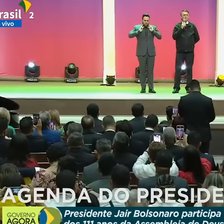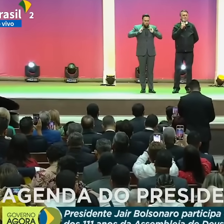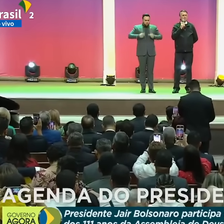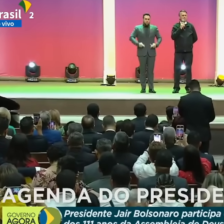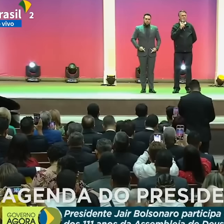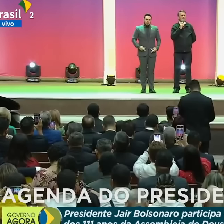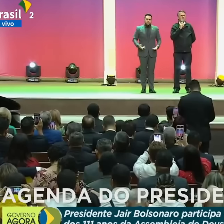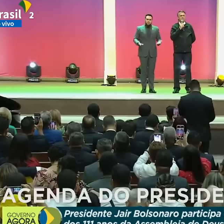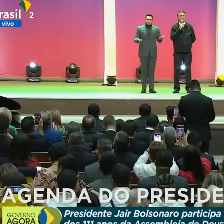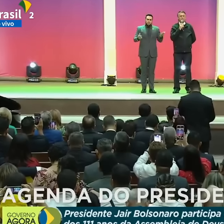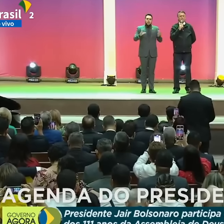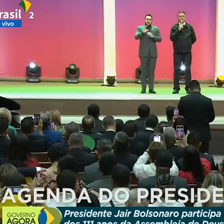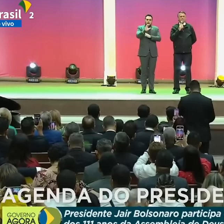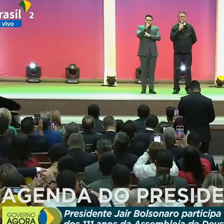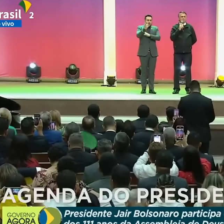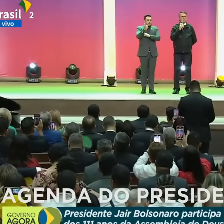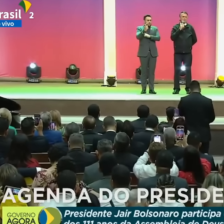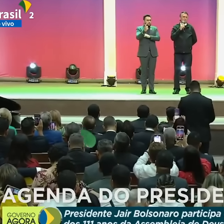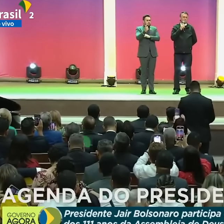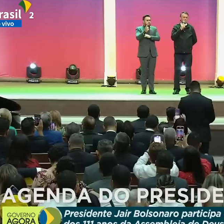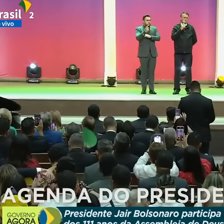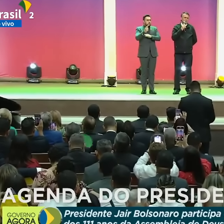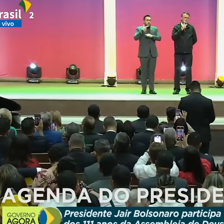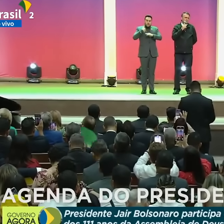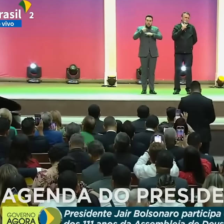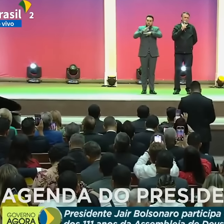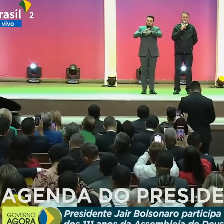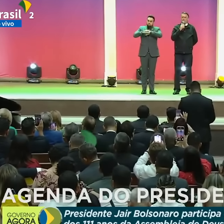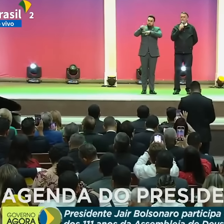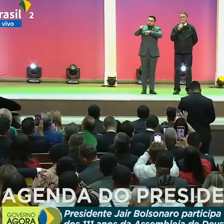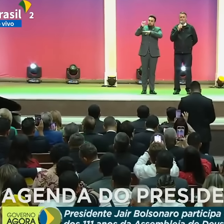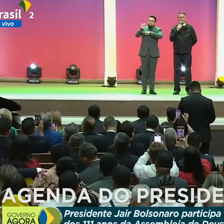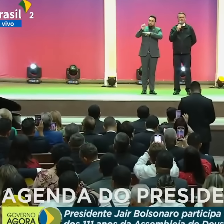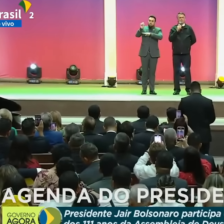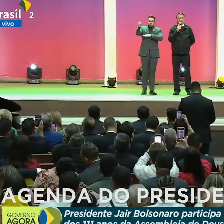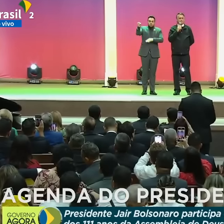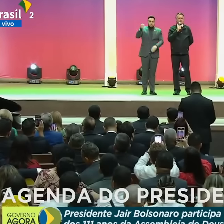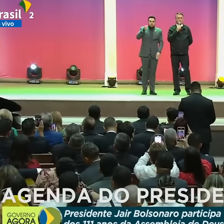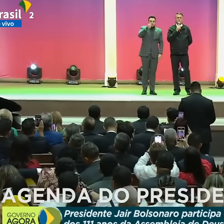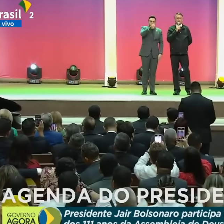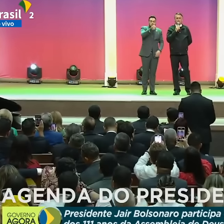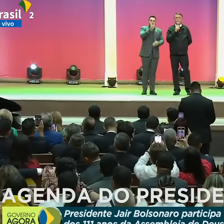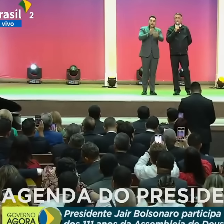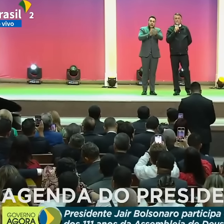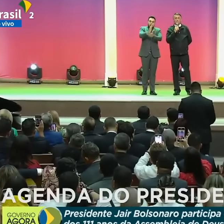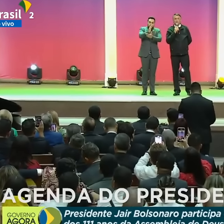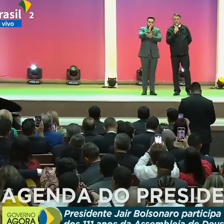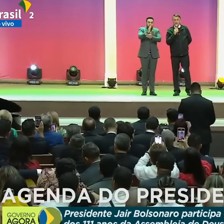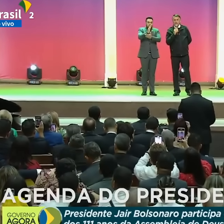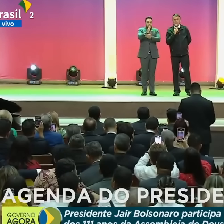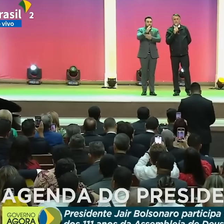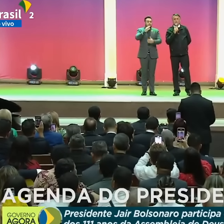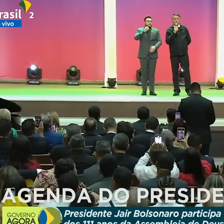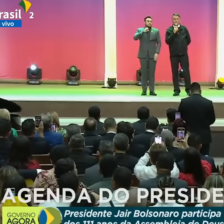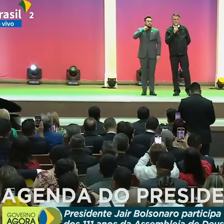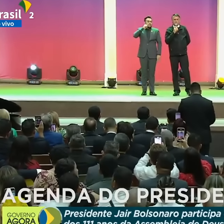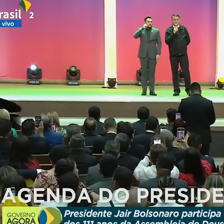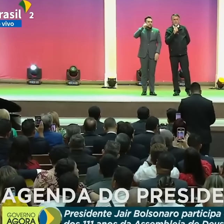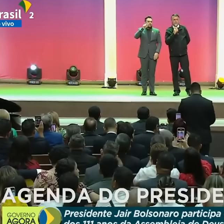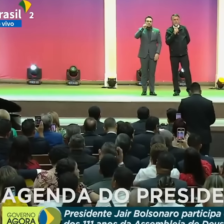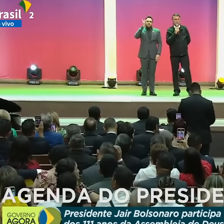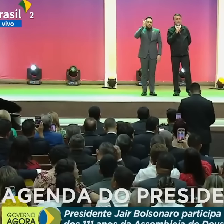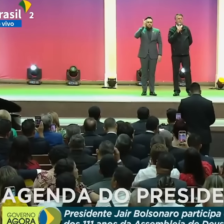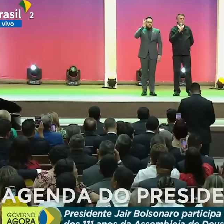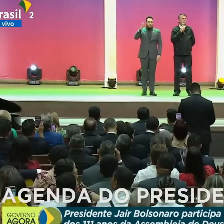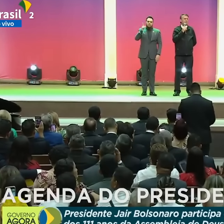Chegou, obviamente, indicado por nós, aprovado na sabatina do Senado, que não foi fácil. O